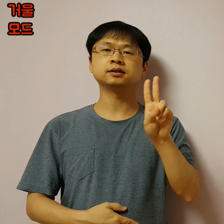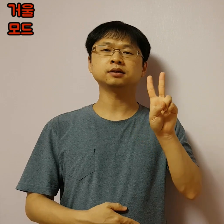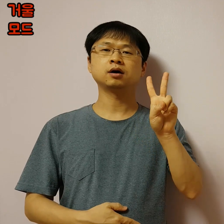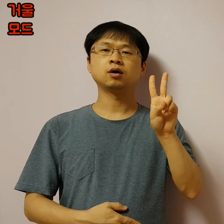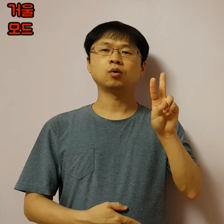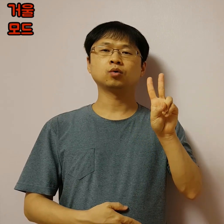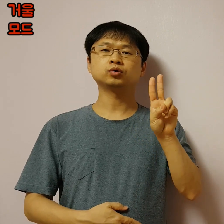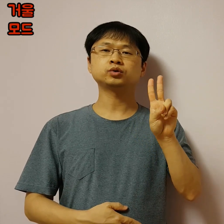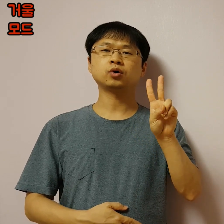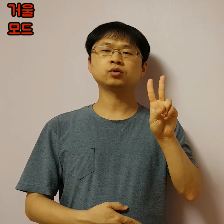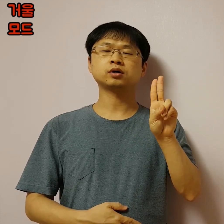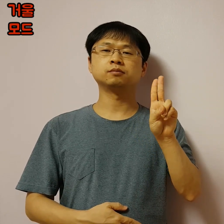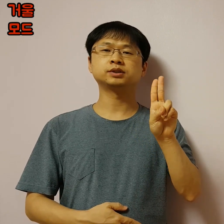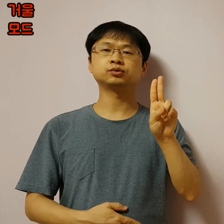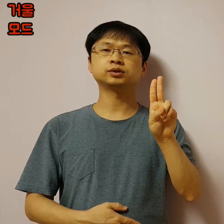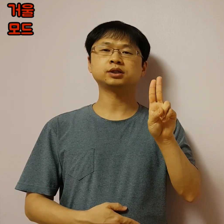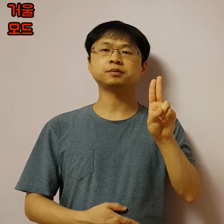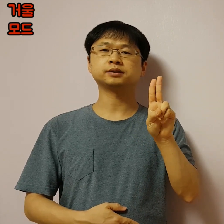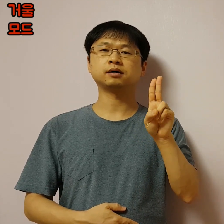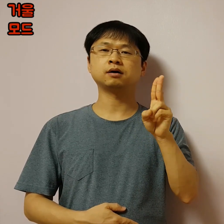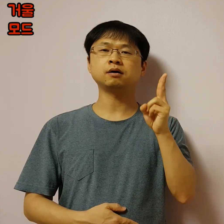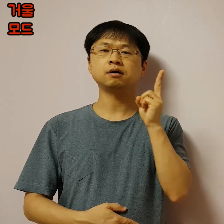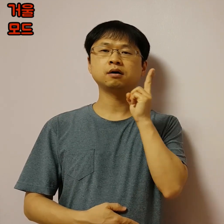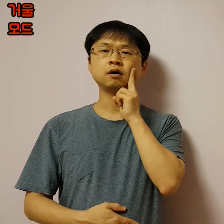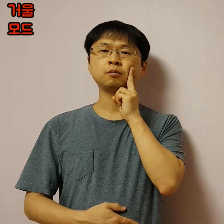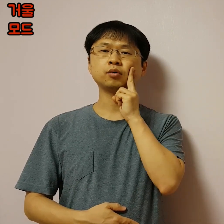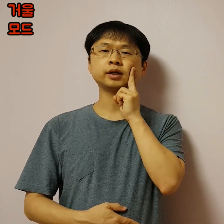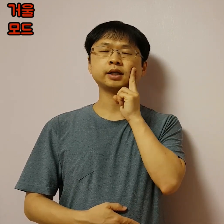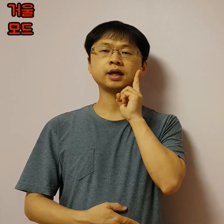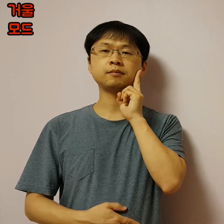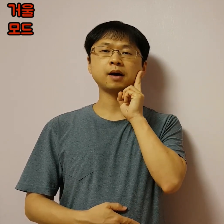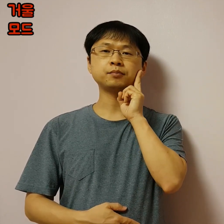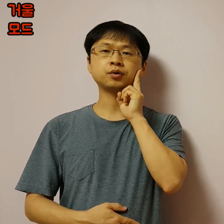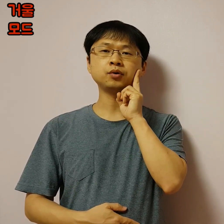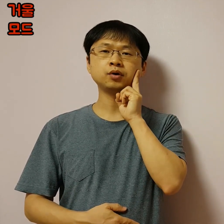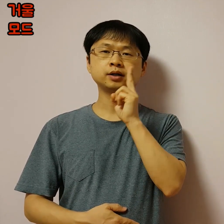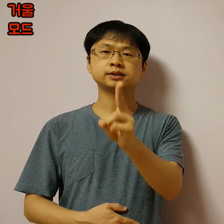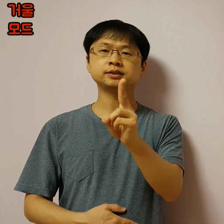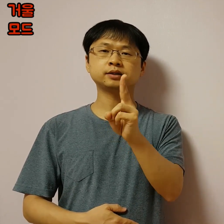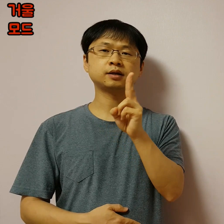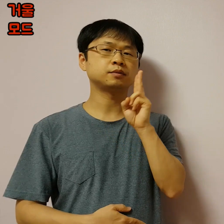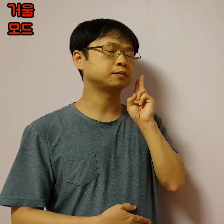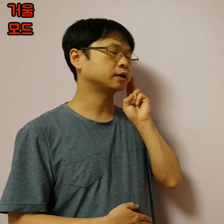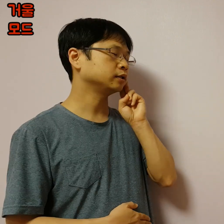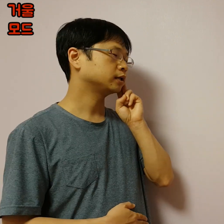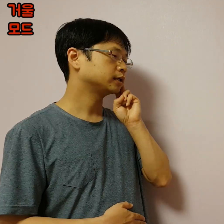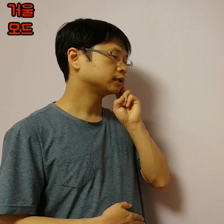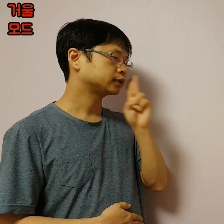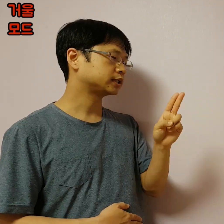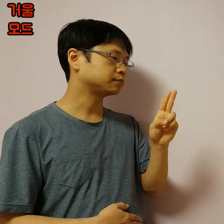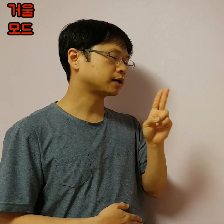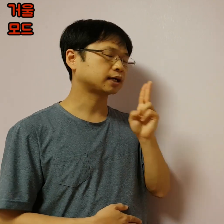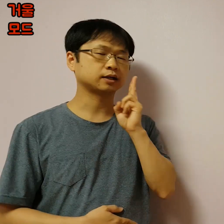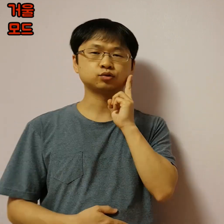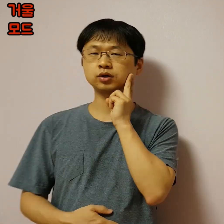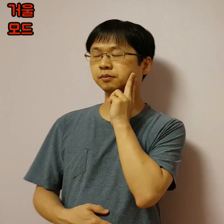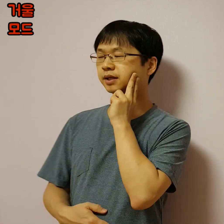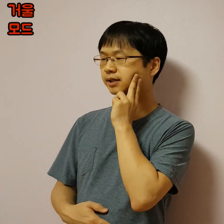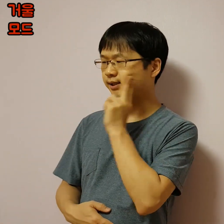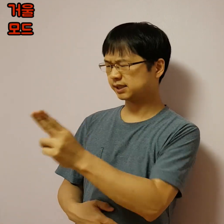심하다는 오른손 검지중지를 펴서 볼에 댄 다음에 앞으로 스쳐 내밀면 심하다라는